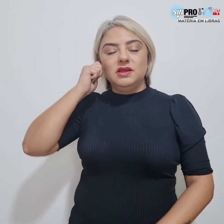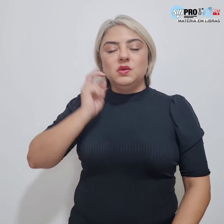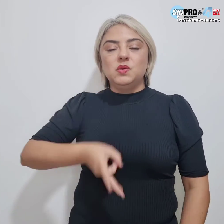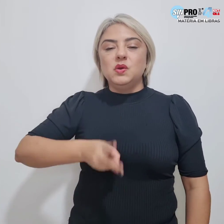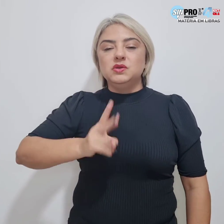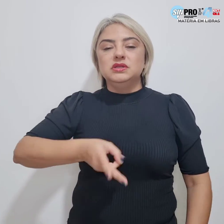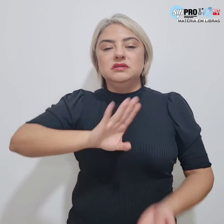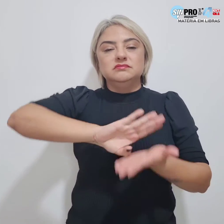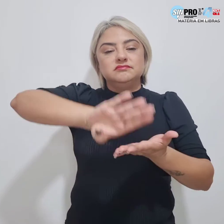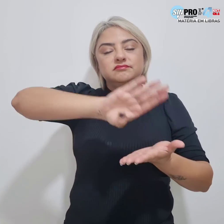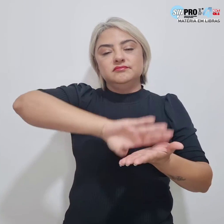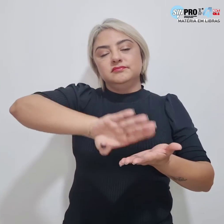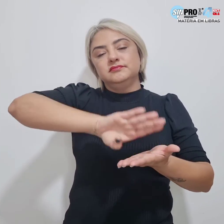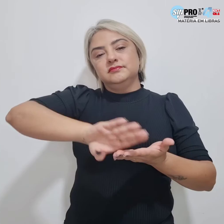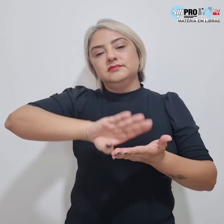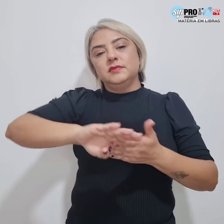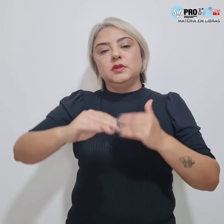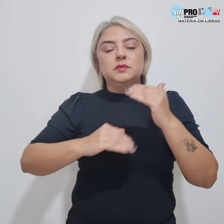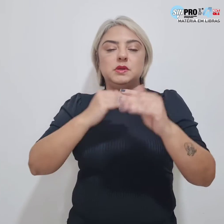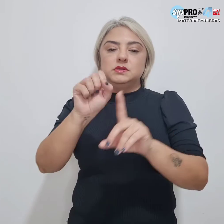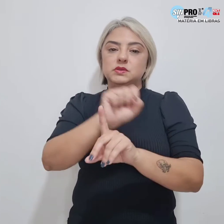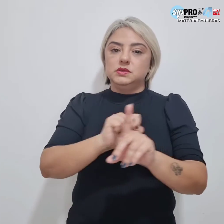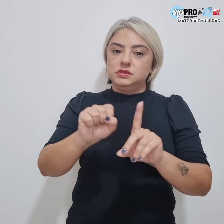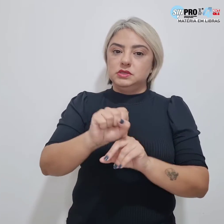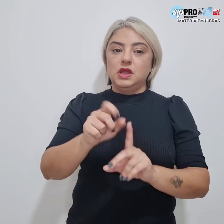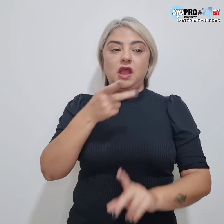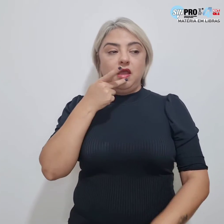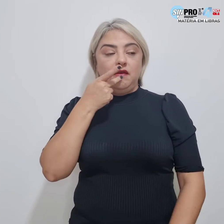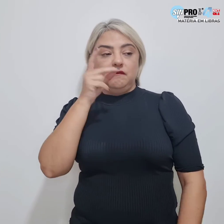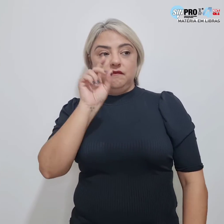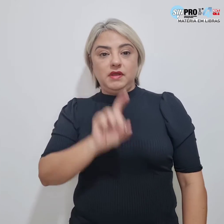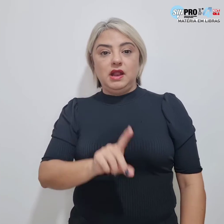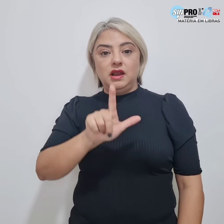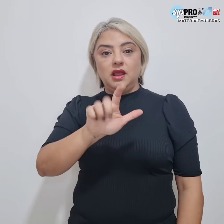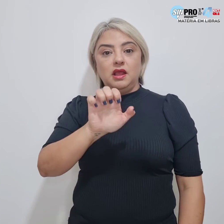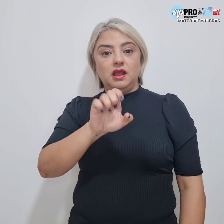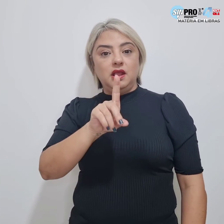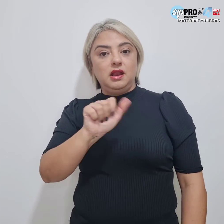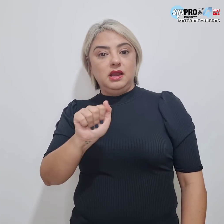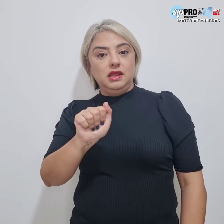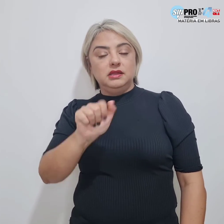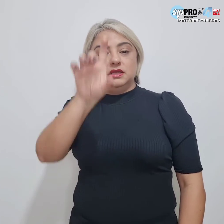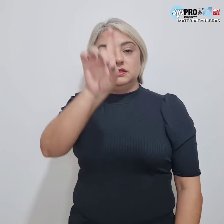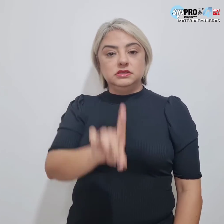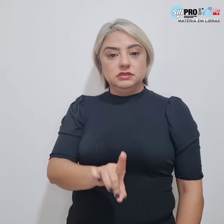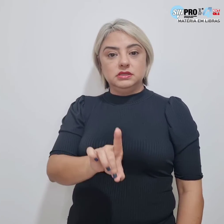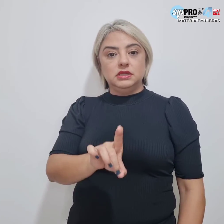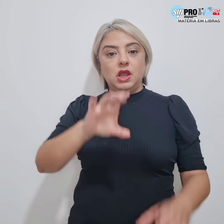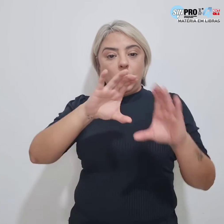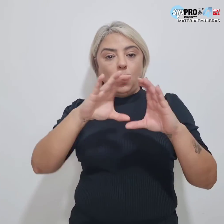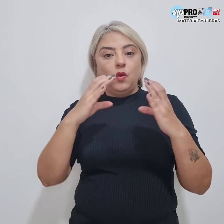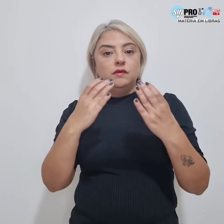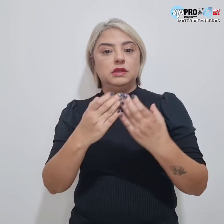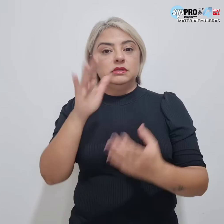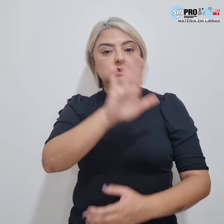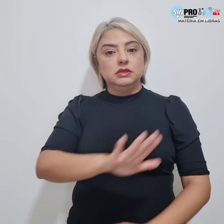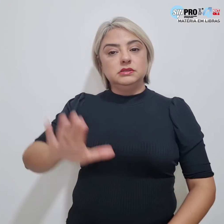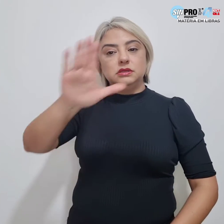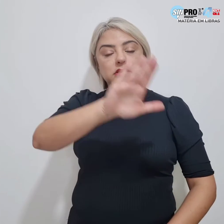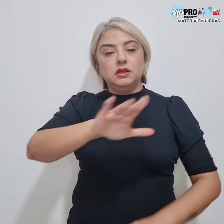continua excluída do processo social, afirma Leda Leal, diretora da Confederação Nacional dos Trabalhadores